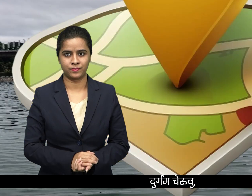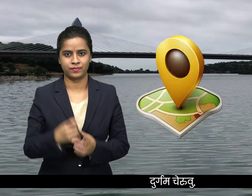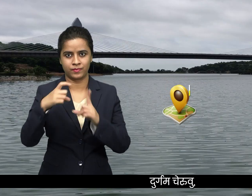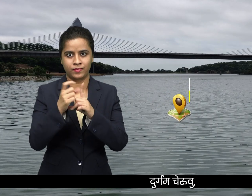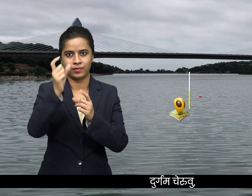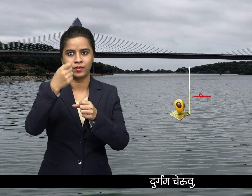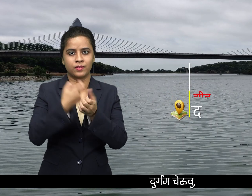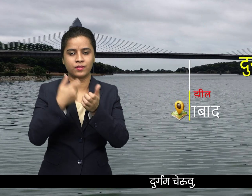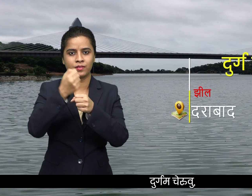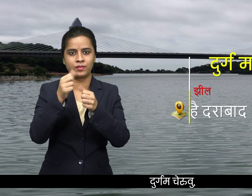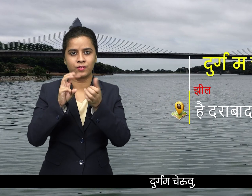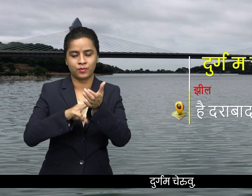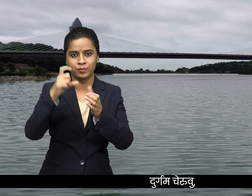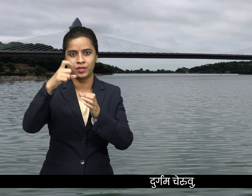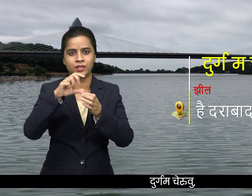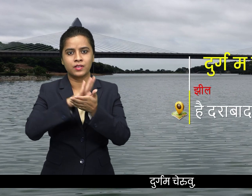दुर्गम चेरुवु,